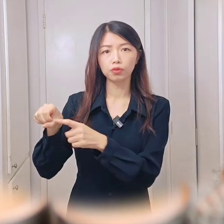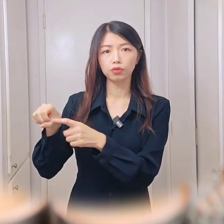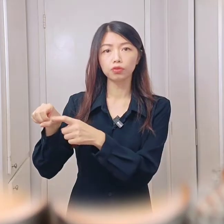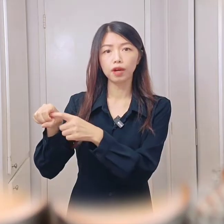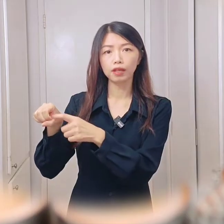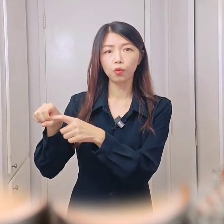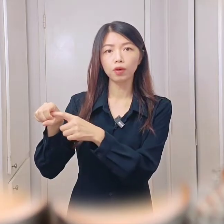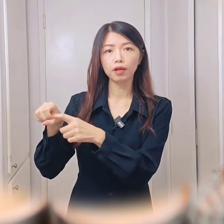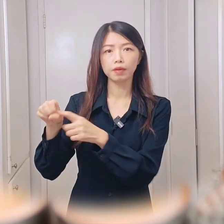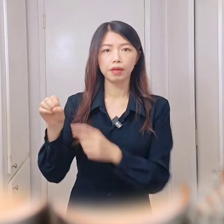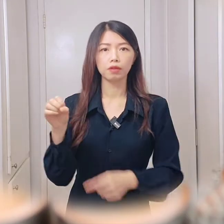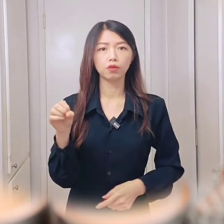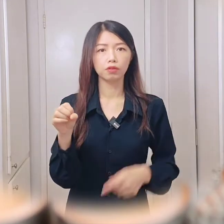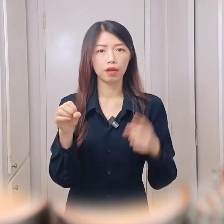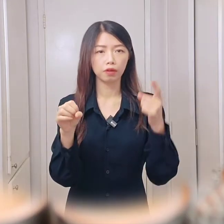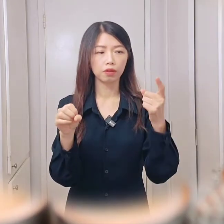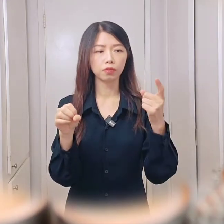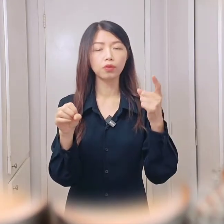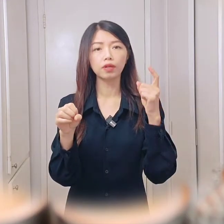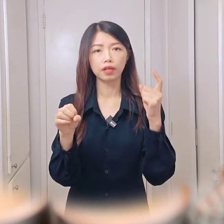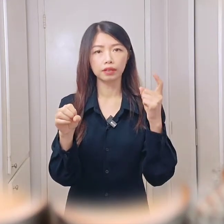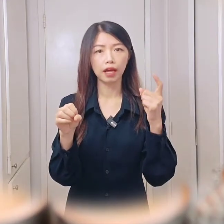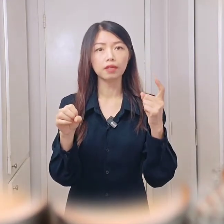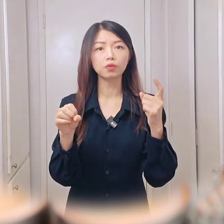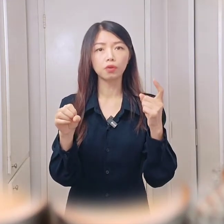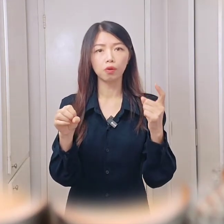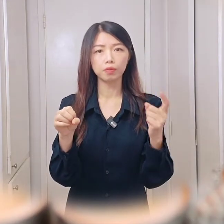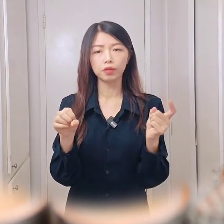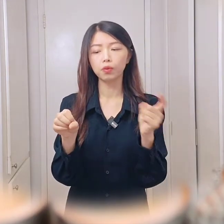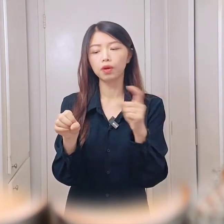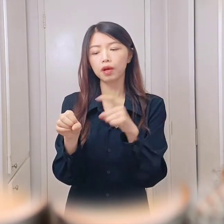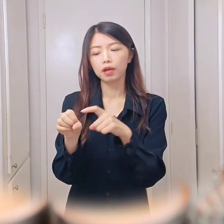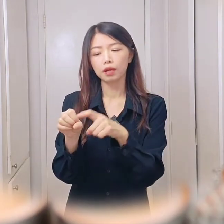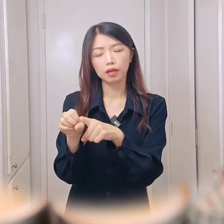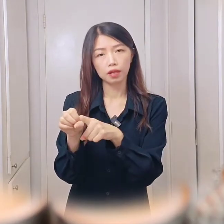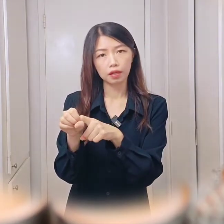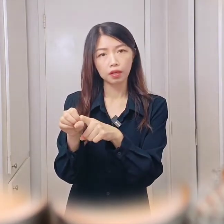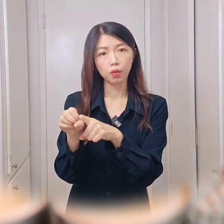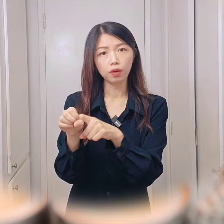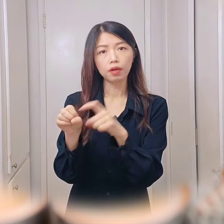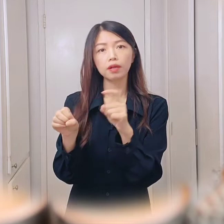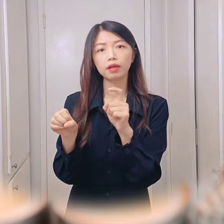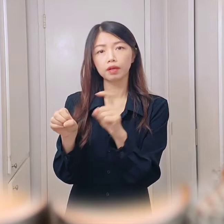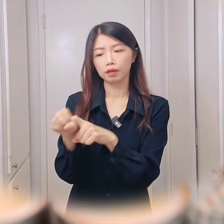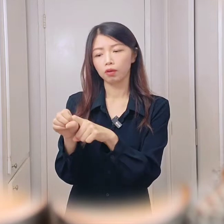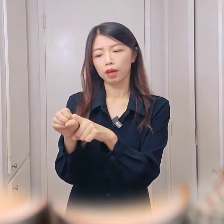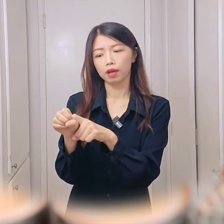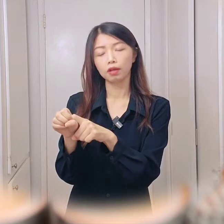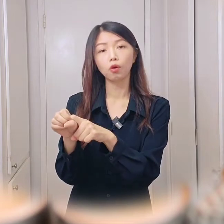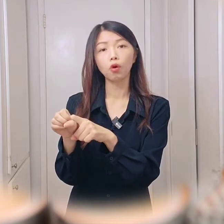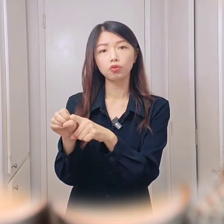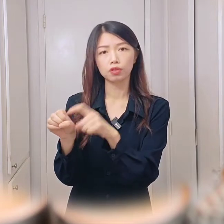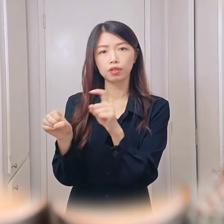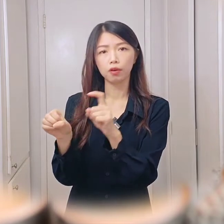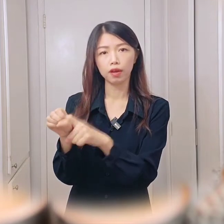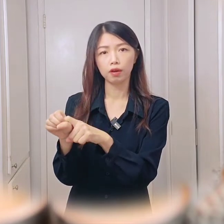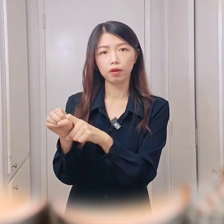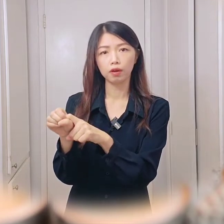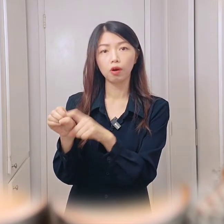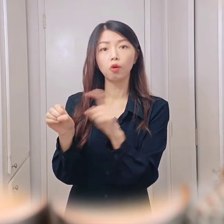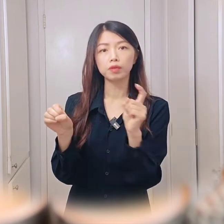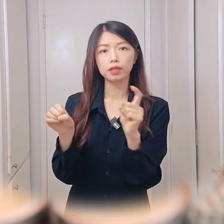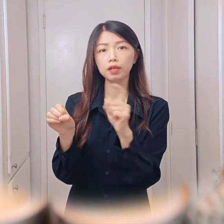주시고 중간에 홀을 하나 만들어 주세요. 그리고 이 다른 손 검지로 이 홀을 이렇게 넣어 주시는